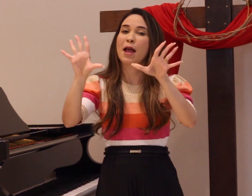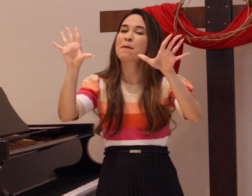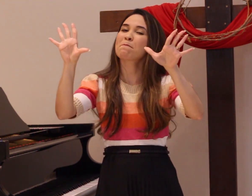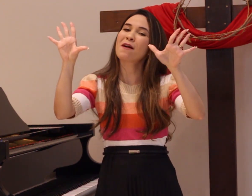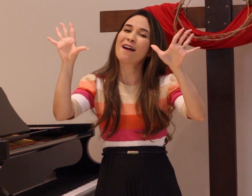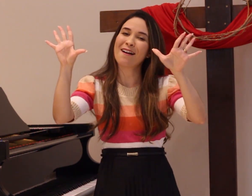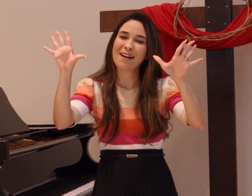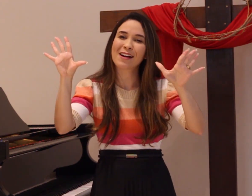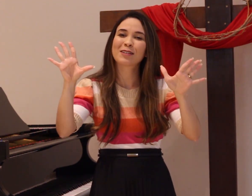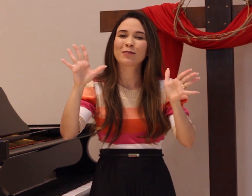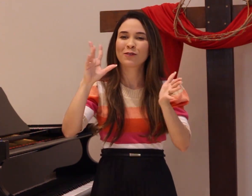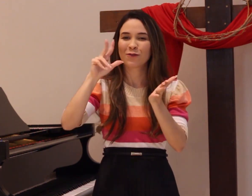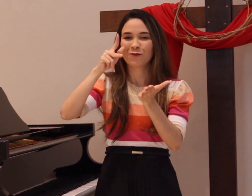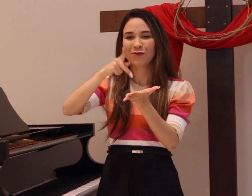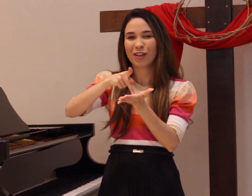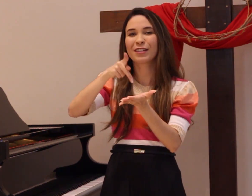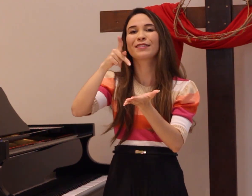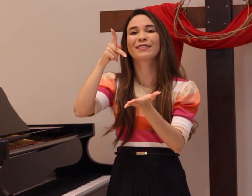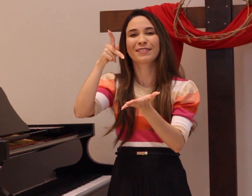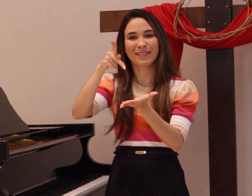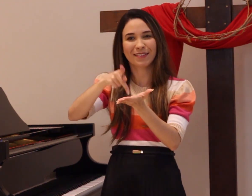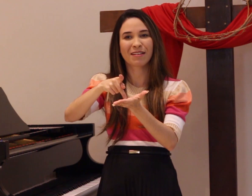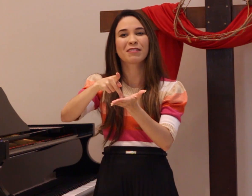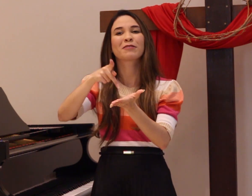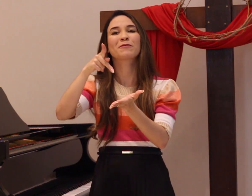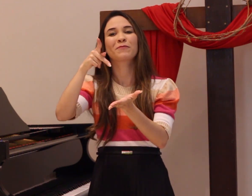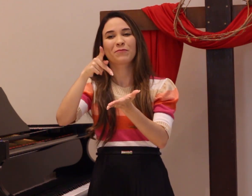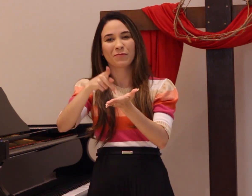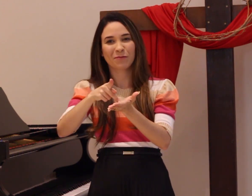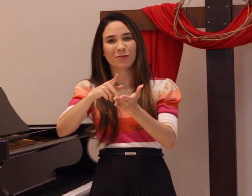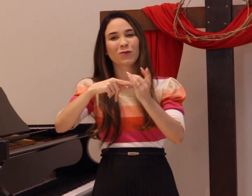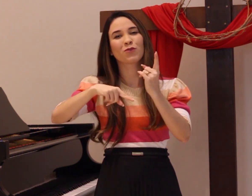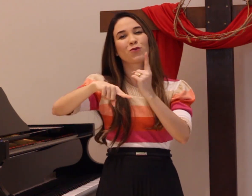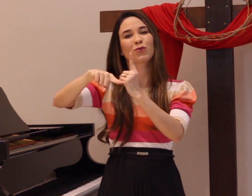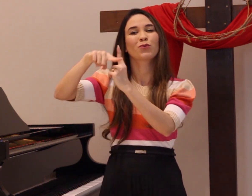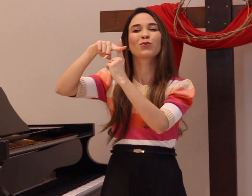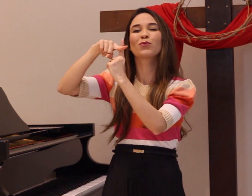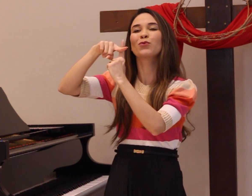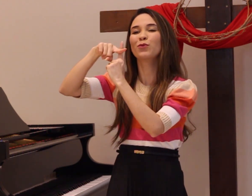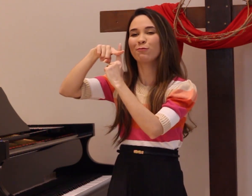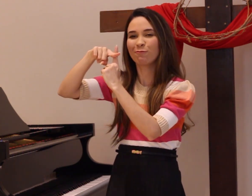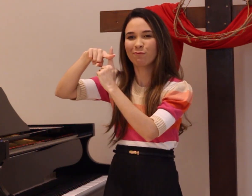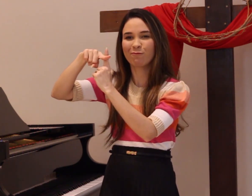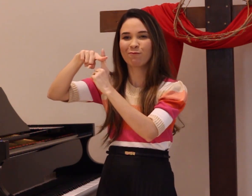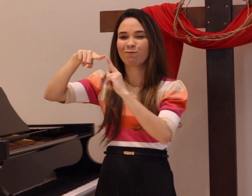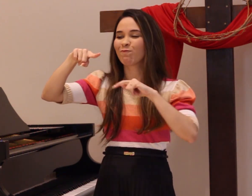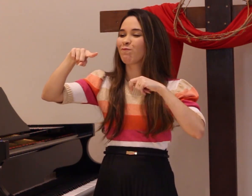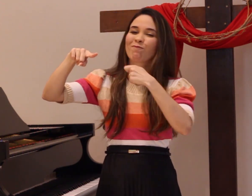Jesus venceu, sim, Jesus venceu.